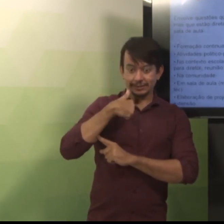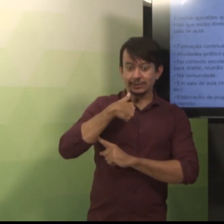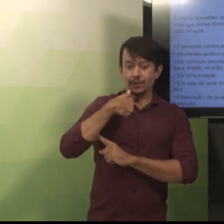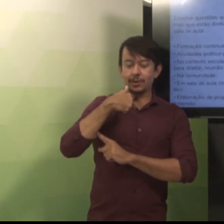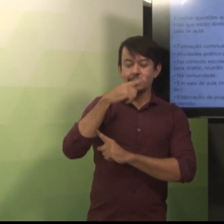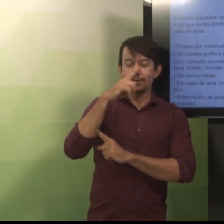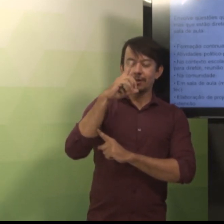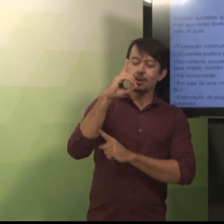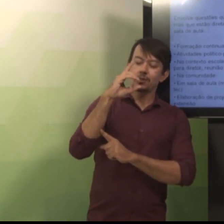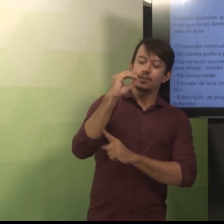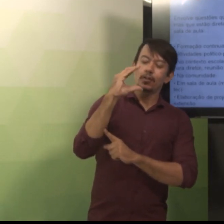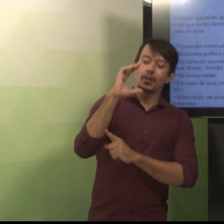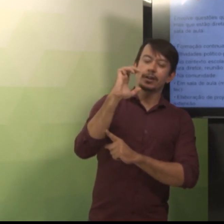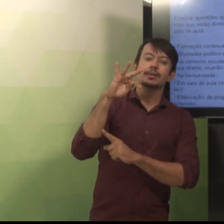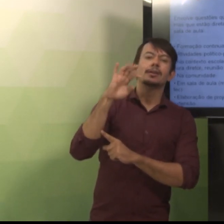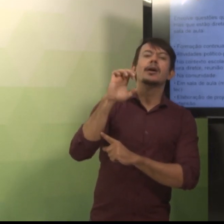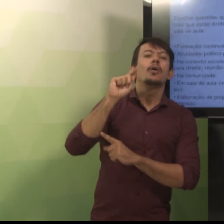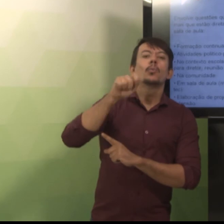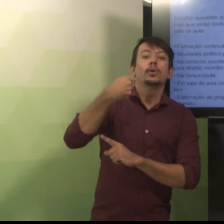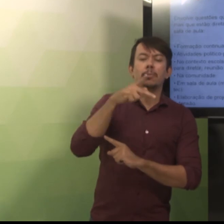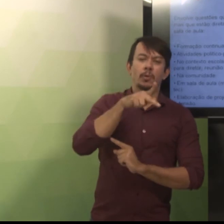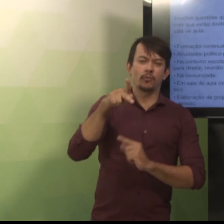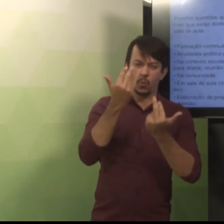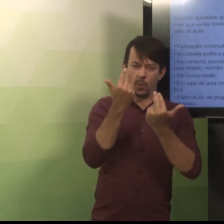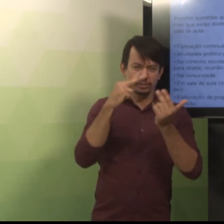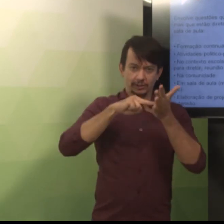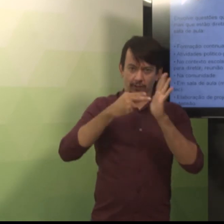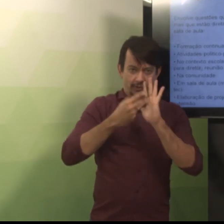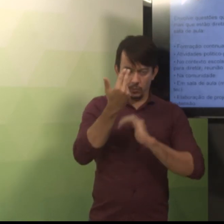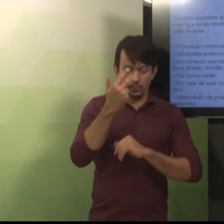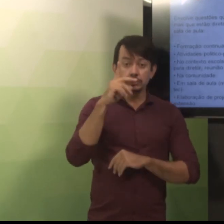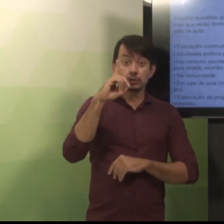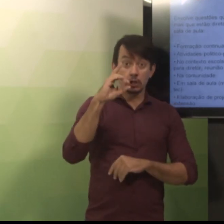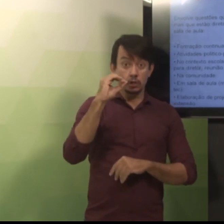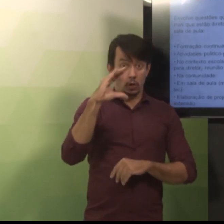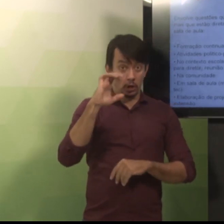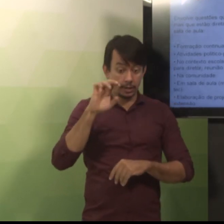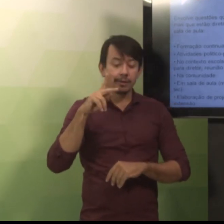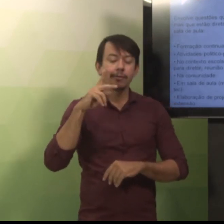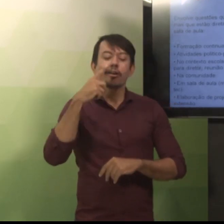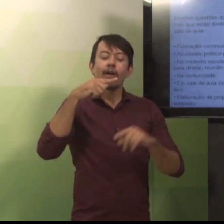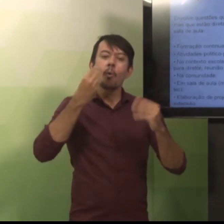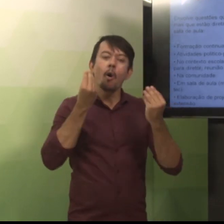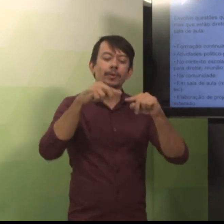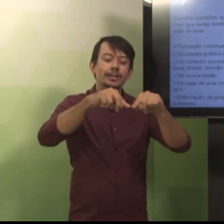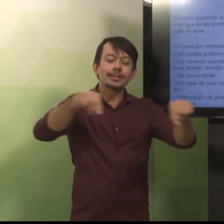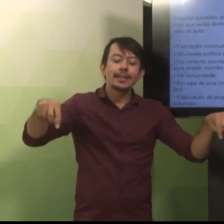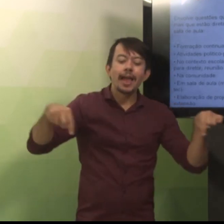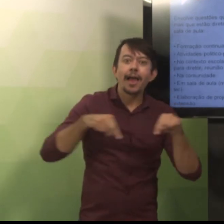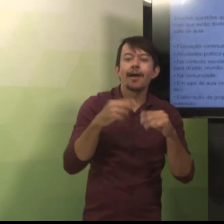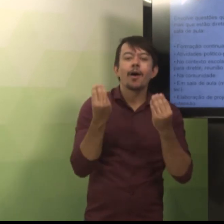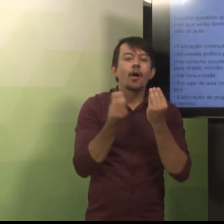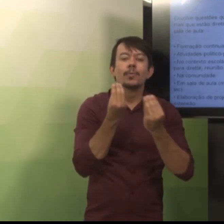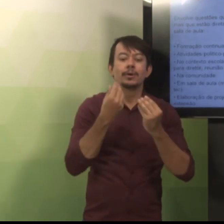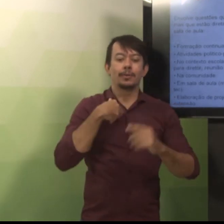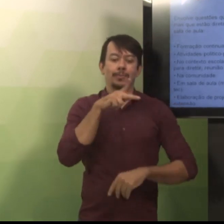Docente. Vejam, docente, esse é o sinal, assim como o professor. Então, em sala de